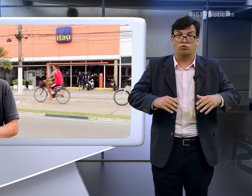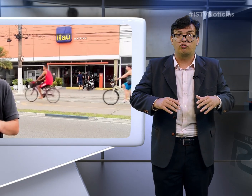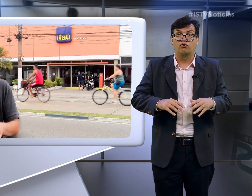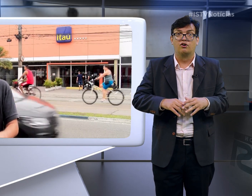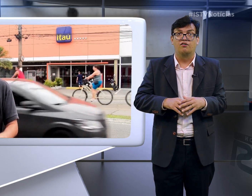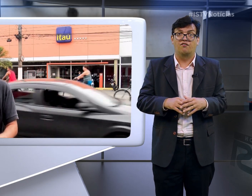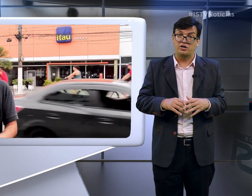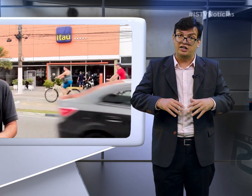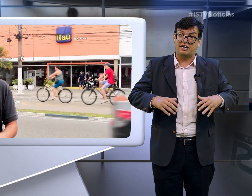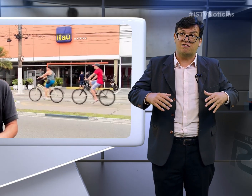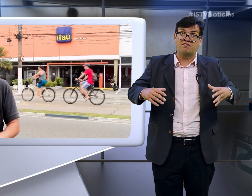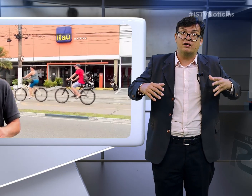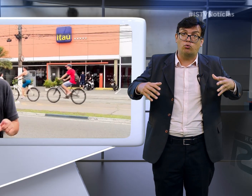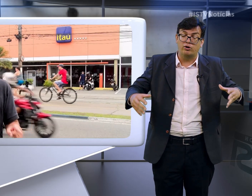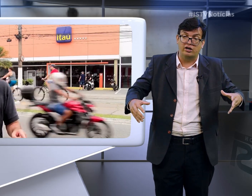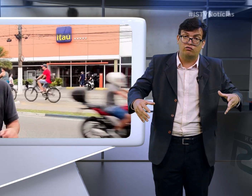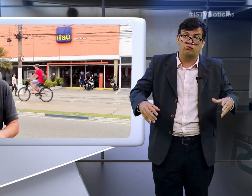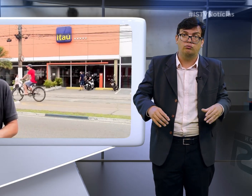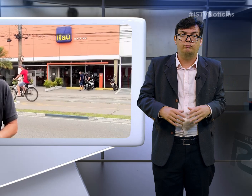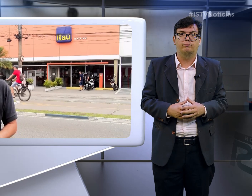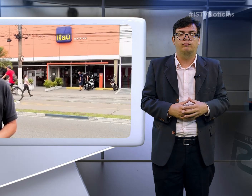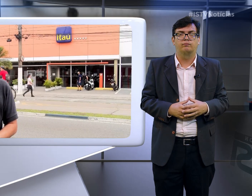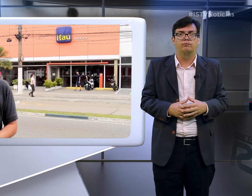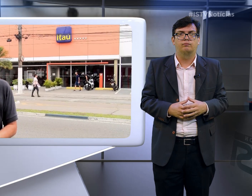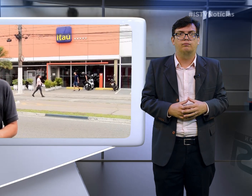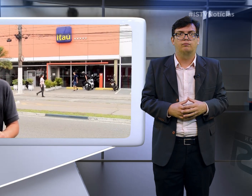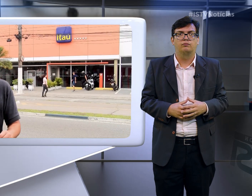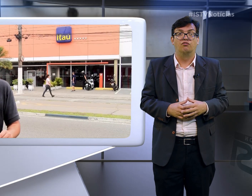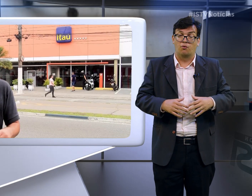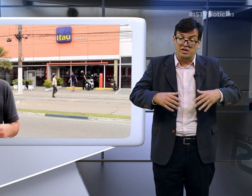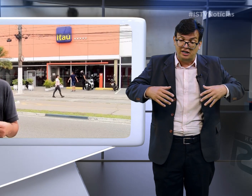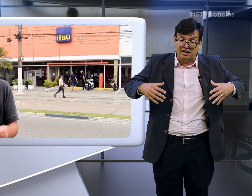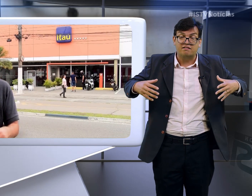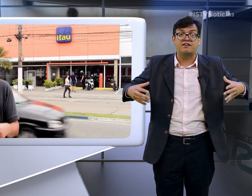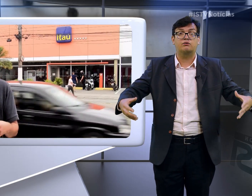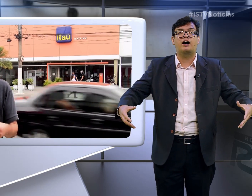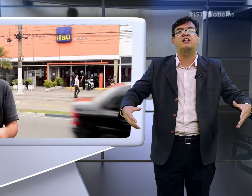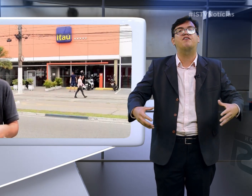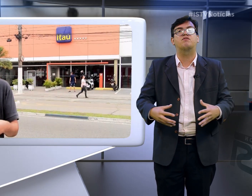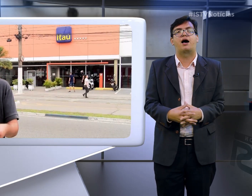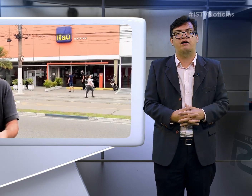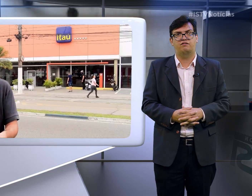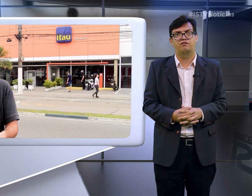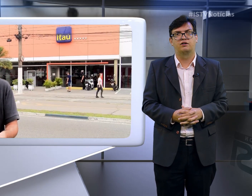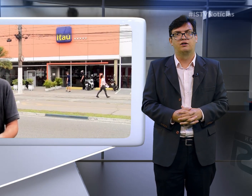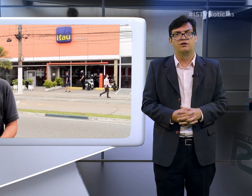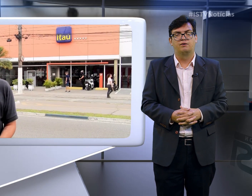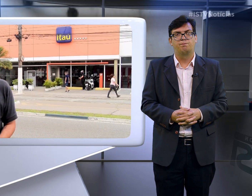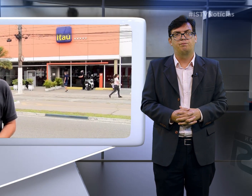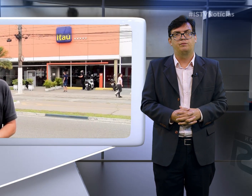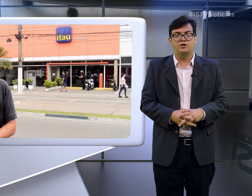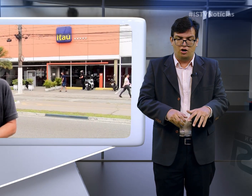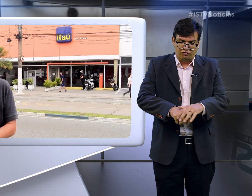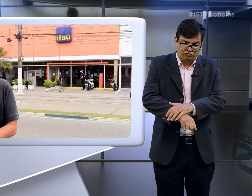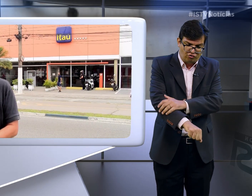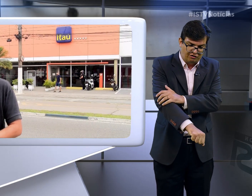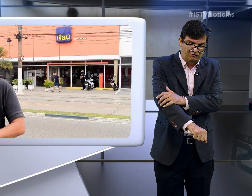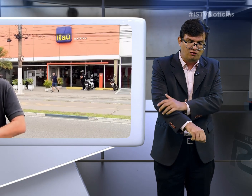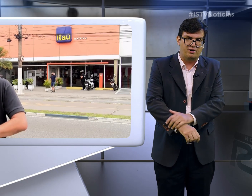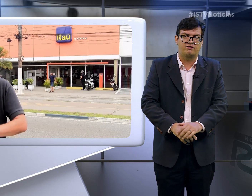E outros vão enriquecendo com isso. vão enriquecendo cada vez mais. E ó, só assim no